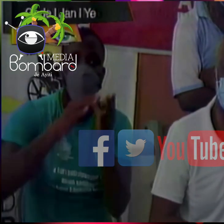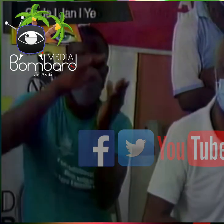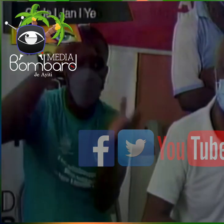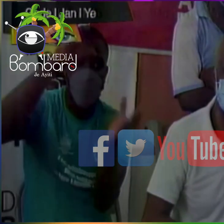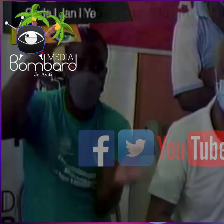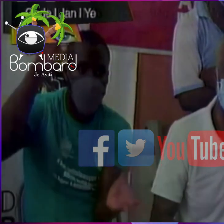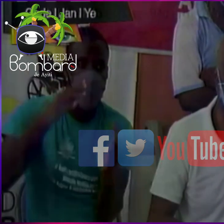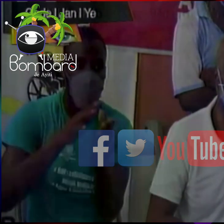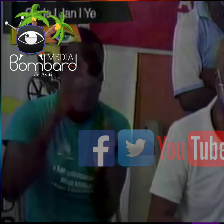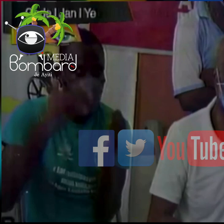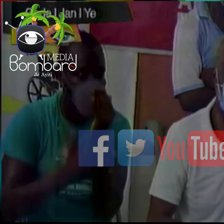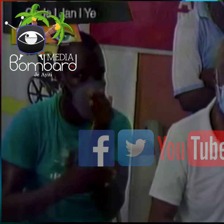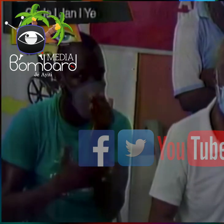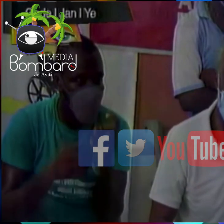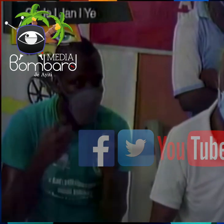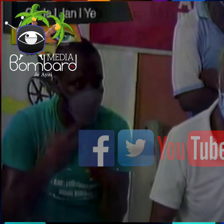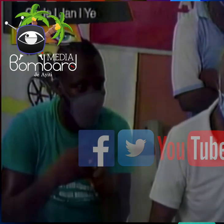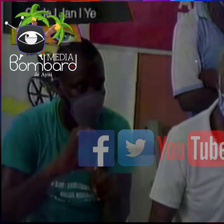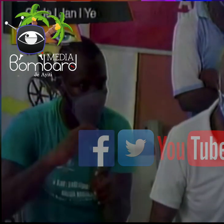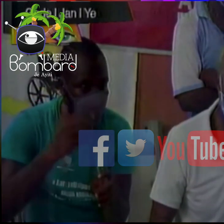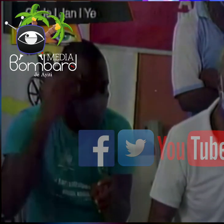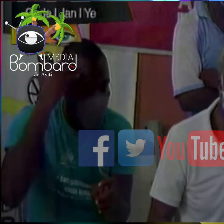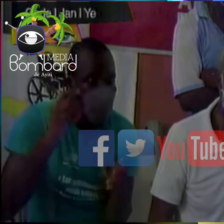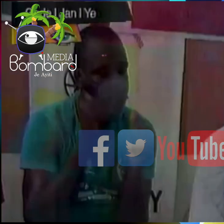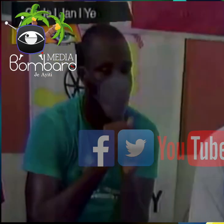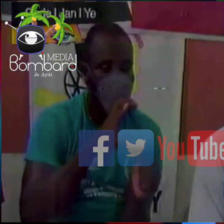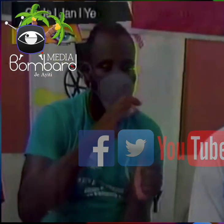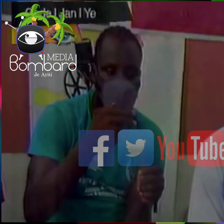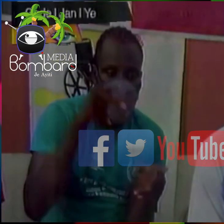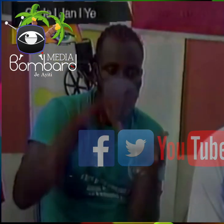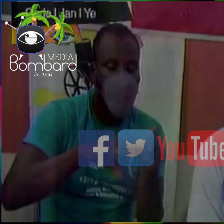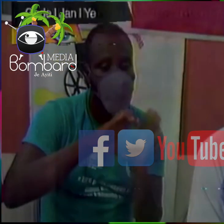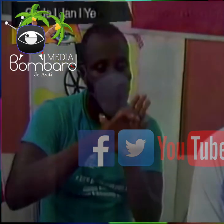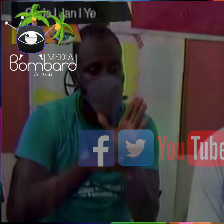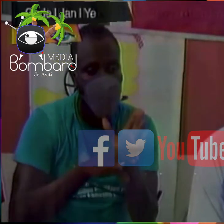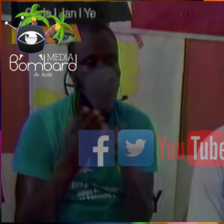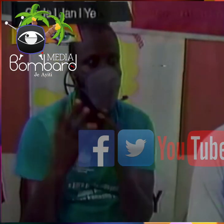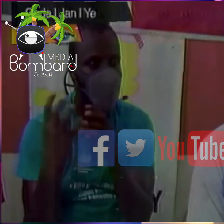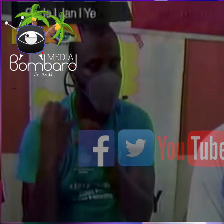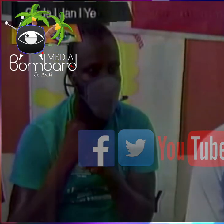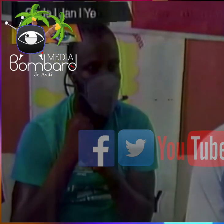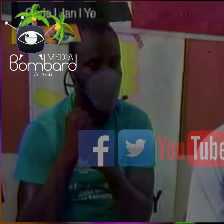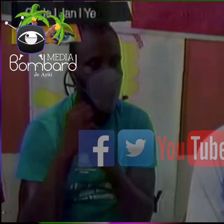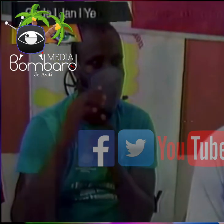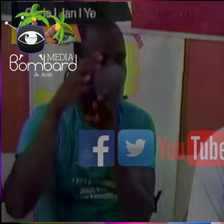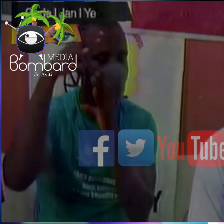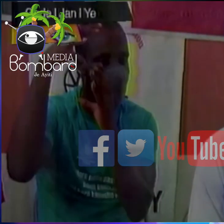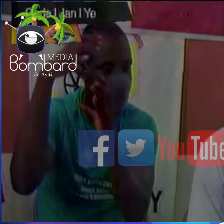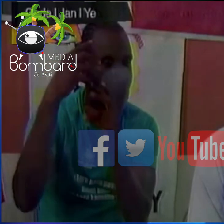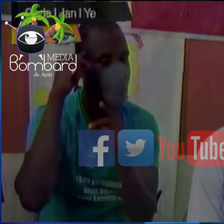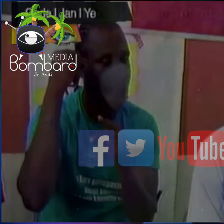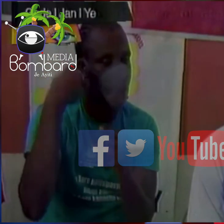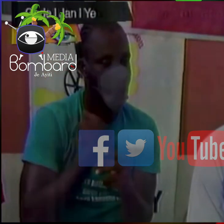bon, sur le plan hygiène, même nous pas qu'à parler. Tu comprends? Je ne veux dire là, 3 mai